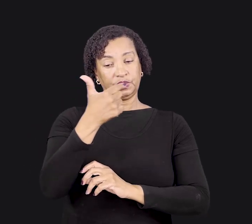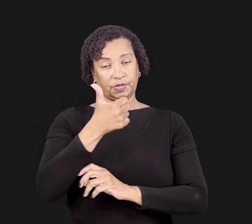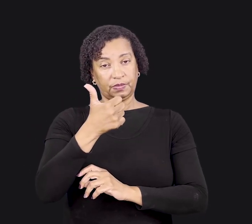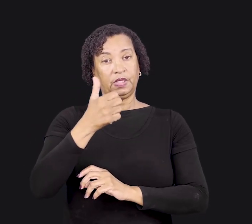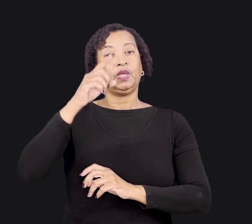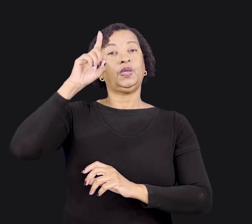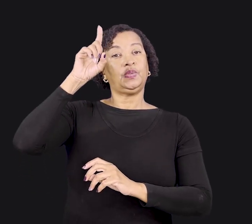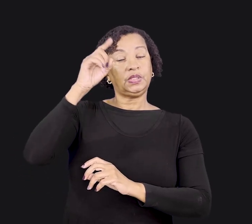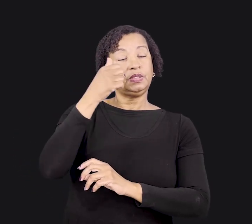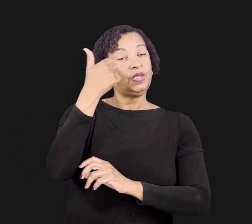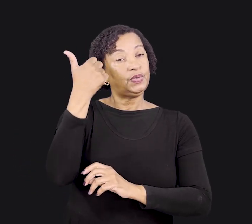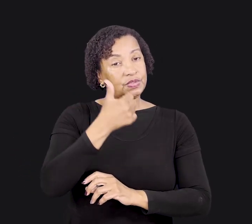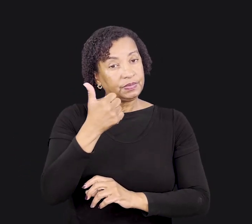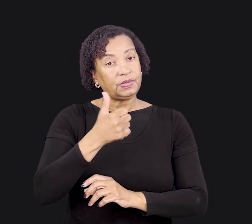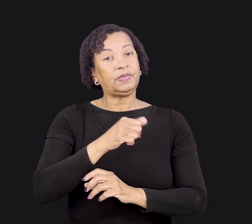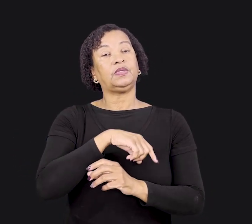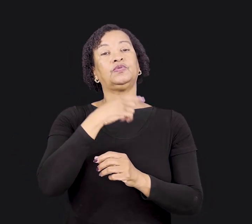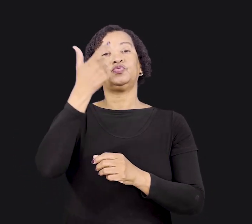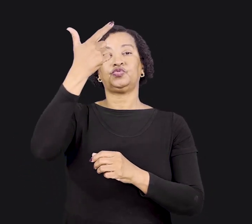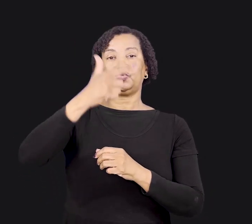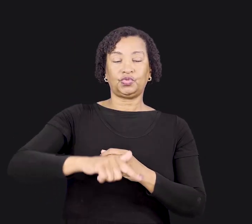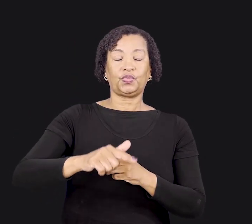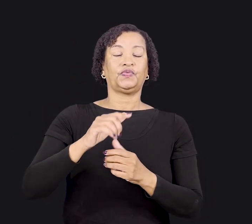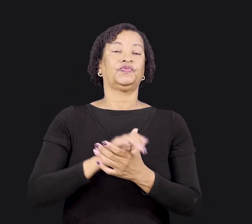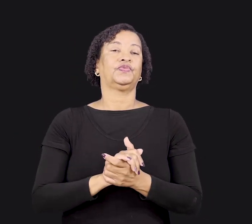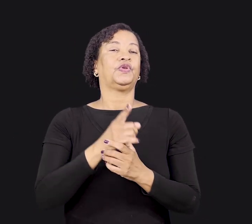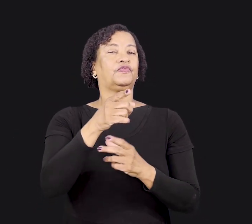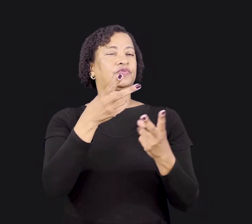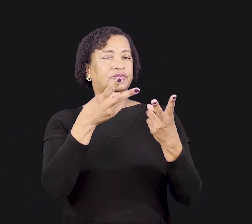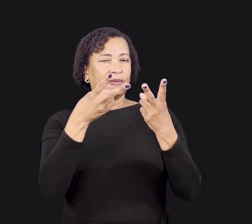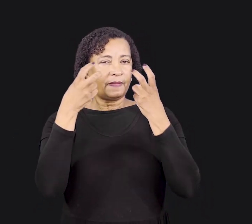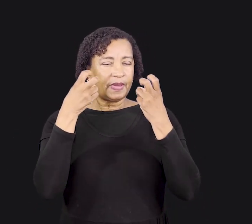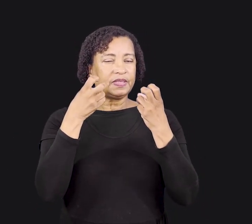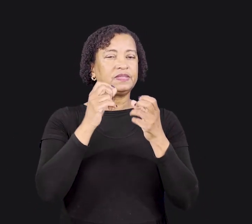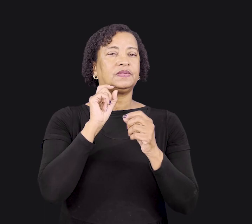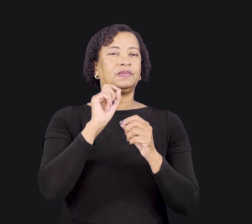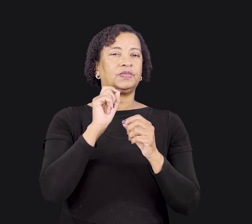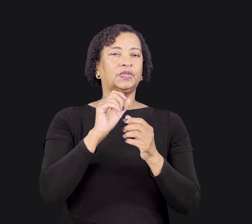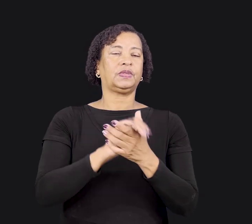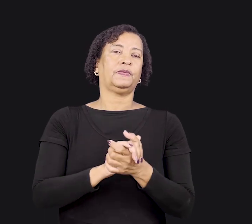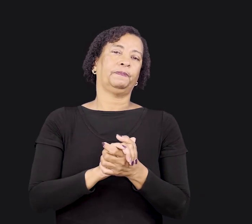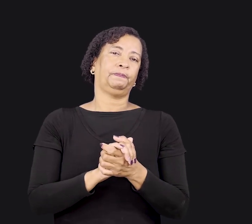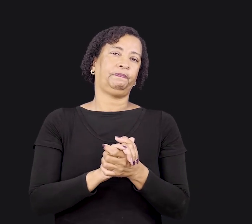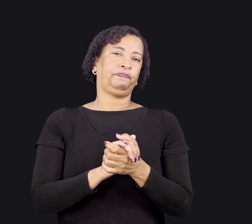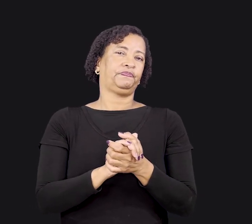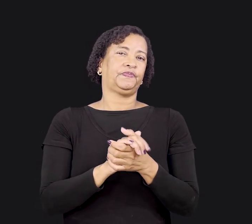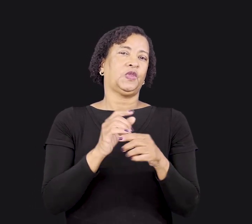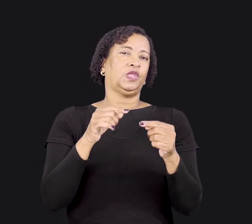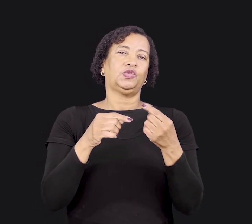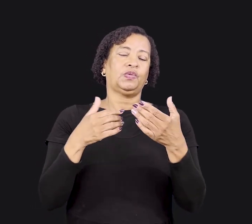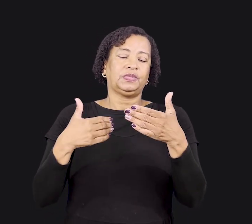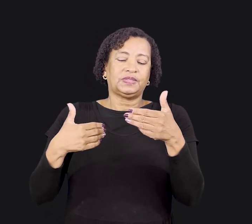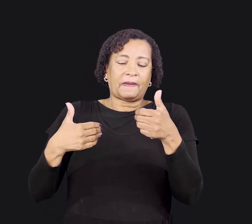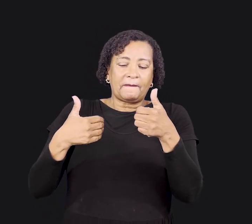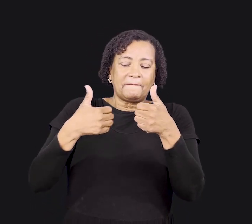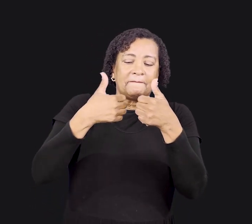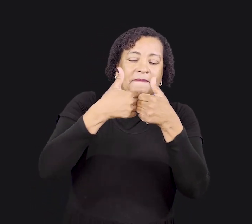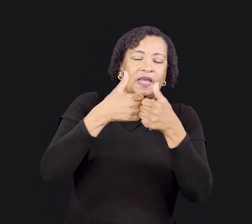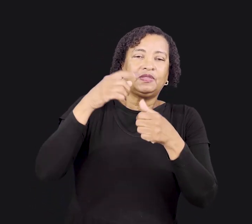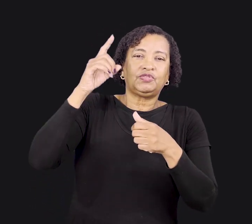e Deus em primeiro lugar. Como você pode perceber, essa oração não tem nada a ver com aproximar-se de Deus, com uma